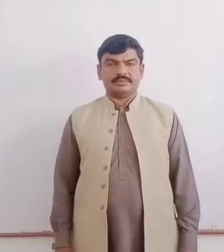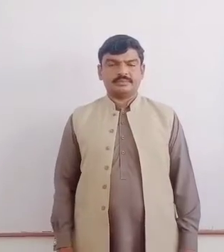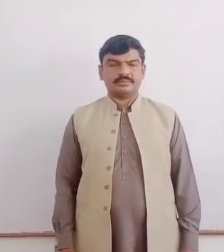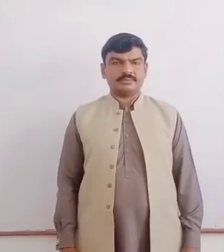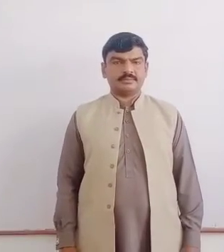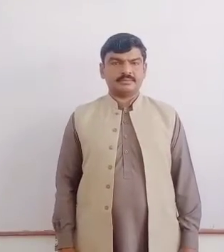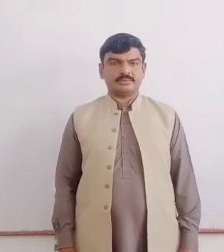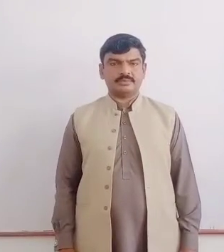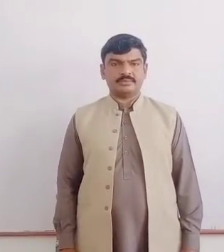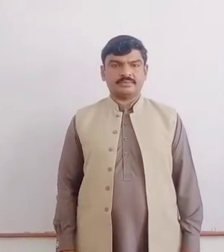महारत,